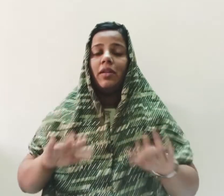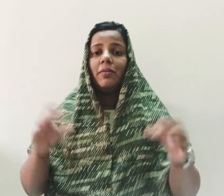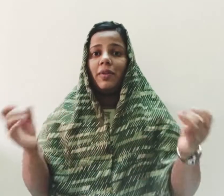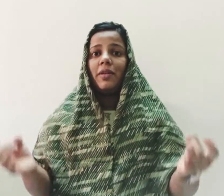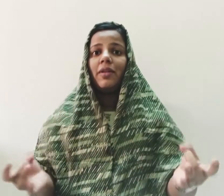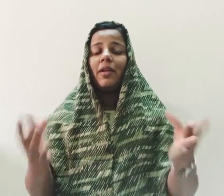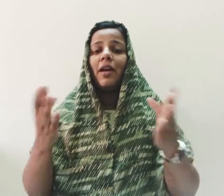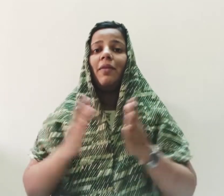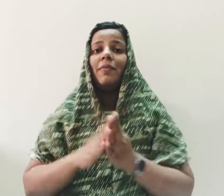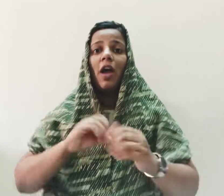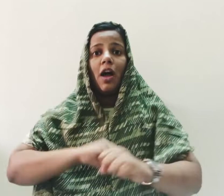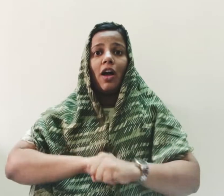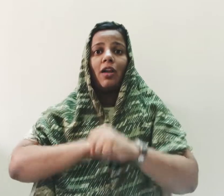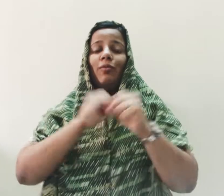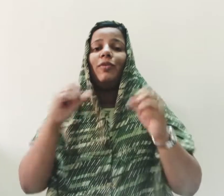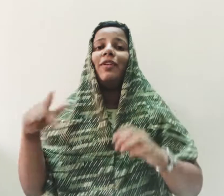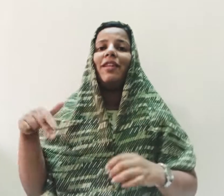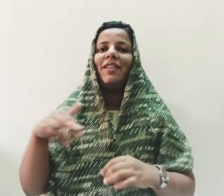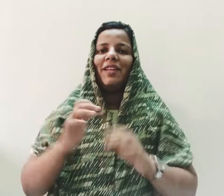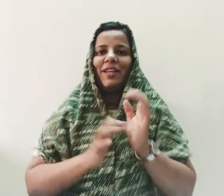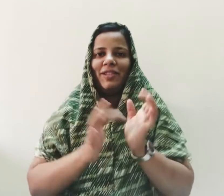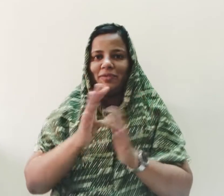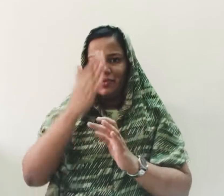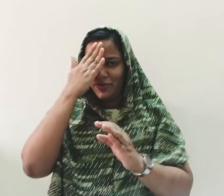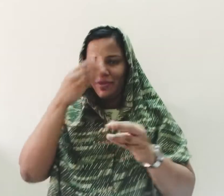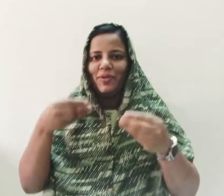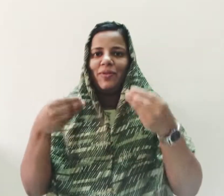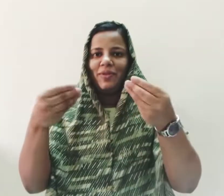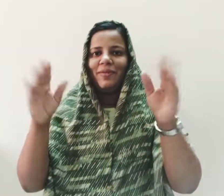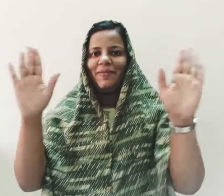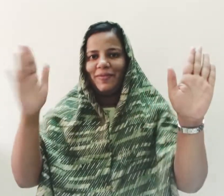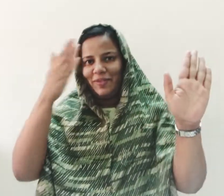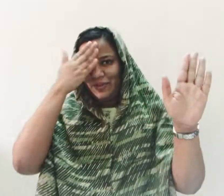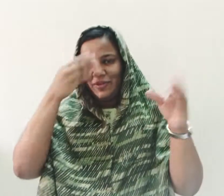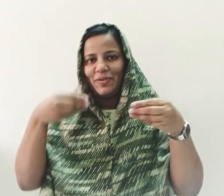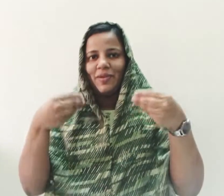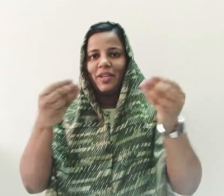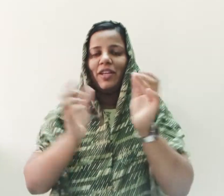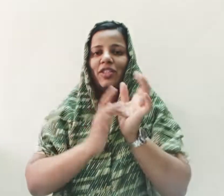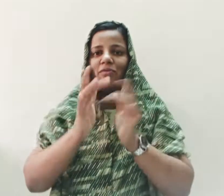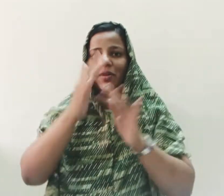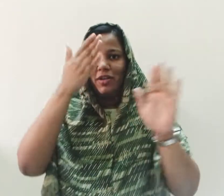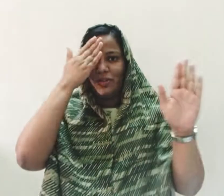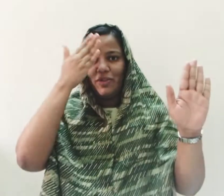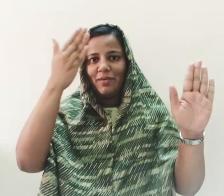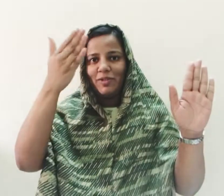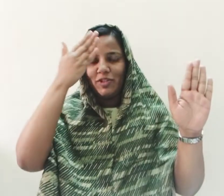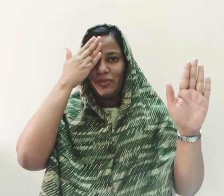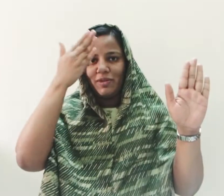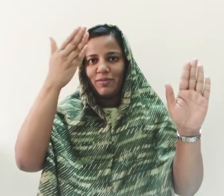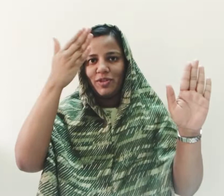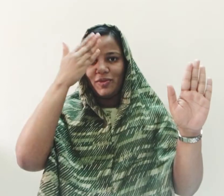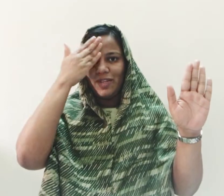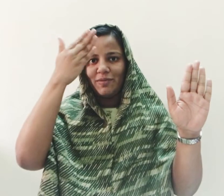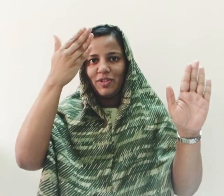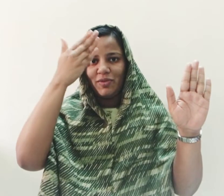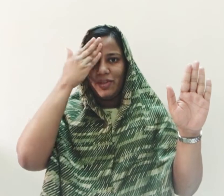നമ്മളെ അത്ഭുതകരമായി നടത്തുന്ന നമ്മുടെ പിതാവിന് കരങ്ങളെ ഉയർത്തിയിട്ട് ഒന്നുകൂടെ സ്തോത്രം പറഞ്ഞു സ്തോത്രം പിതാവേ, സ്തോത്രം പിതാവേ, സ്തോത്രം പിതാവേ, സ്തോത്രം,